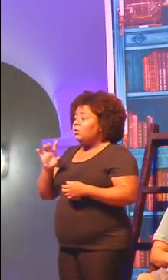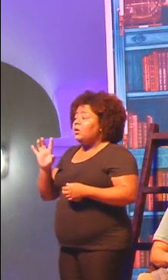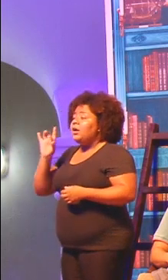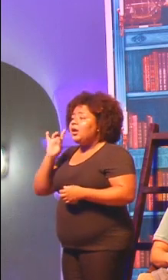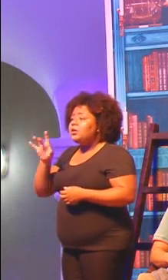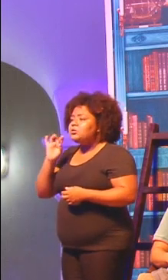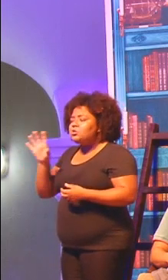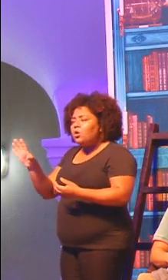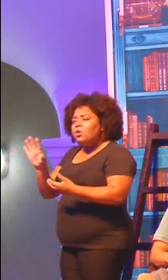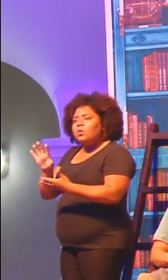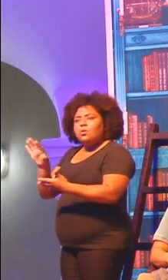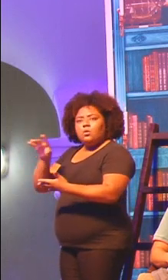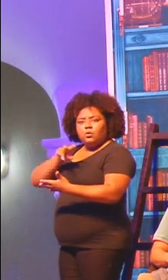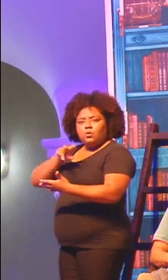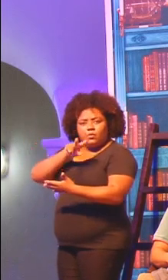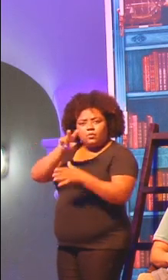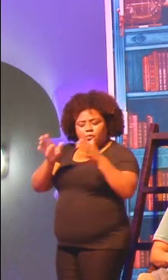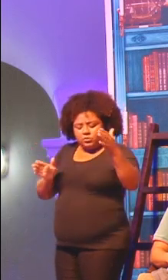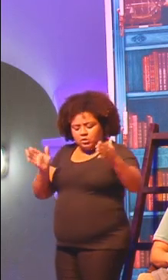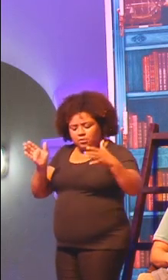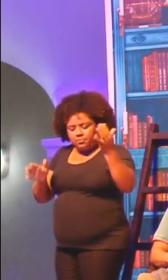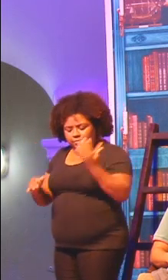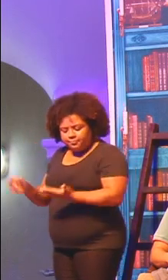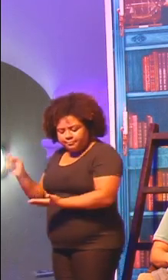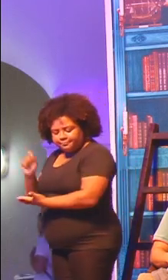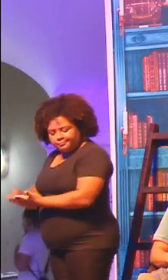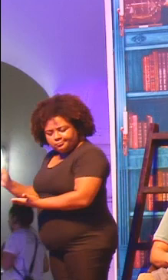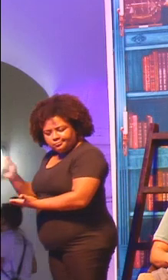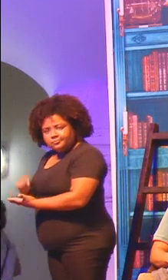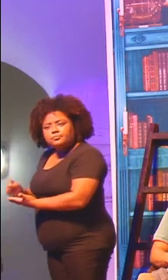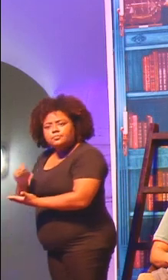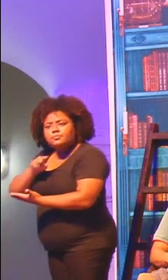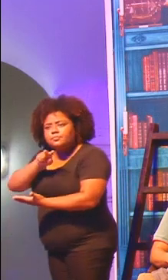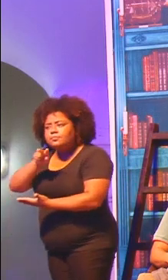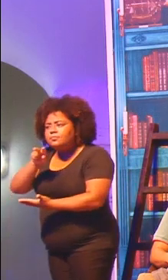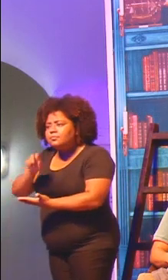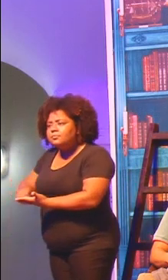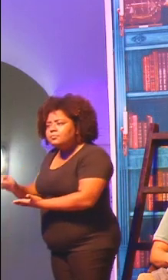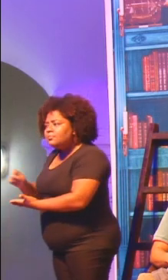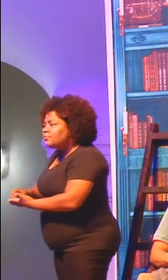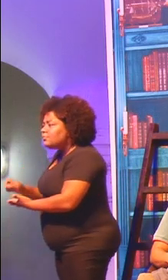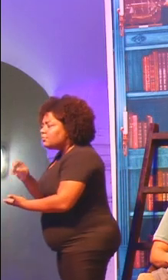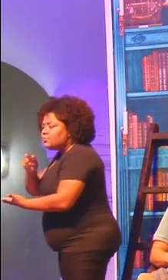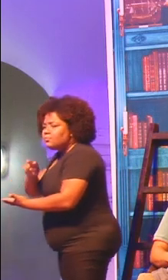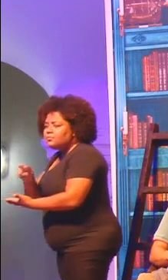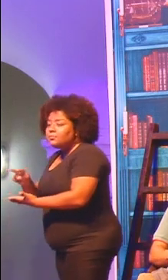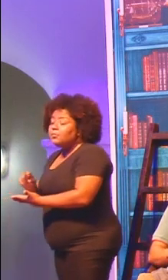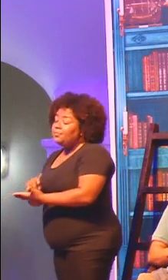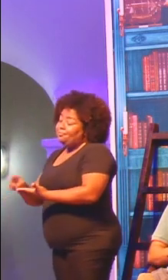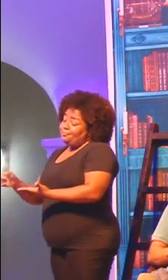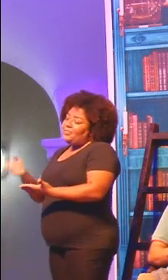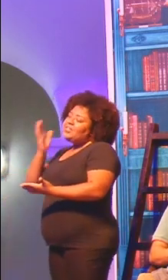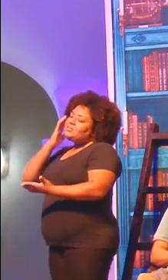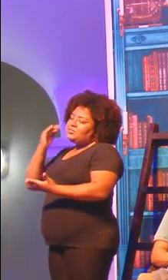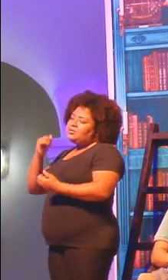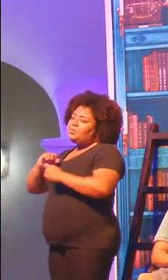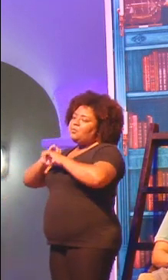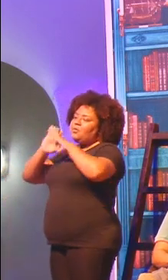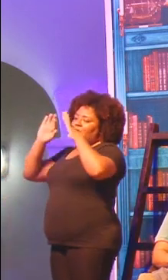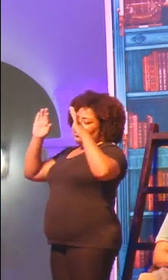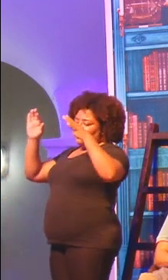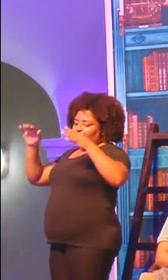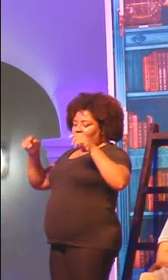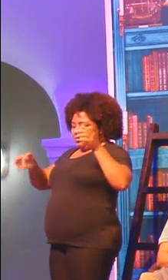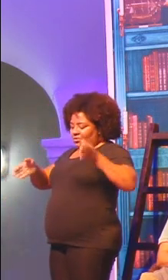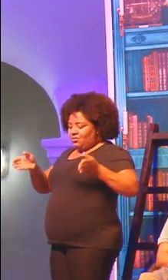do nosso momento, do nosso tempo. E é claro que o nosso momento, o nosso tempo, vai refletir aquilo que está acontecendo no